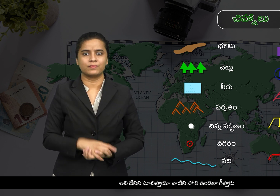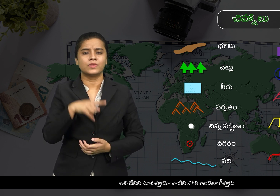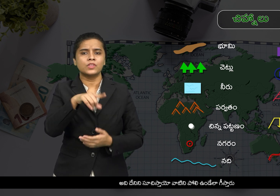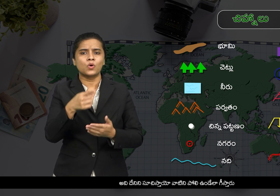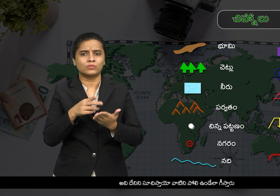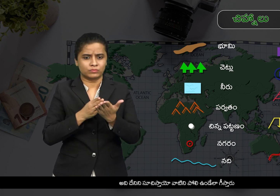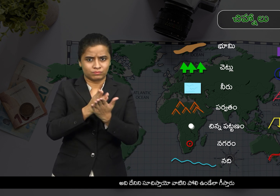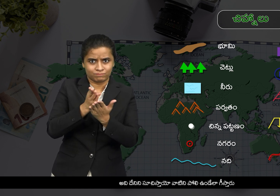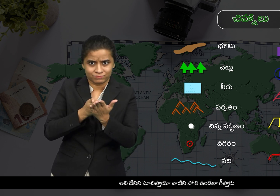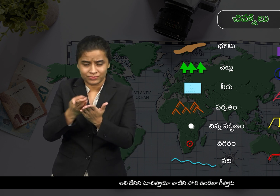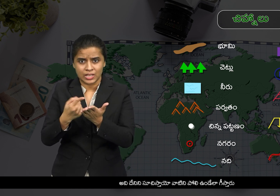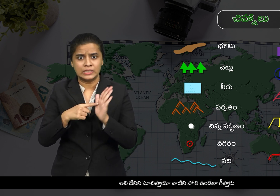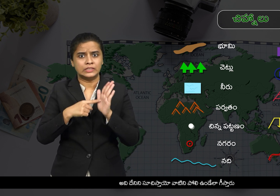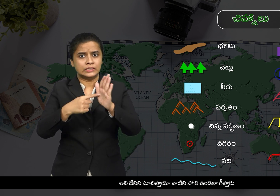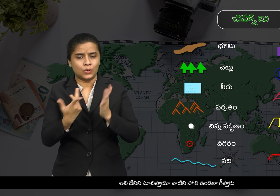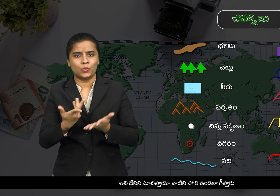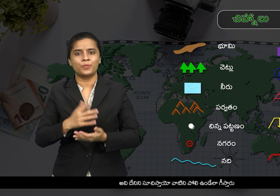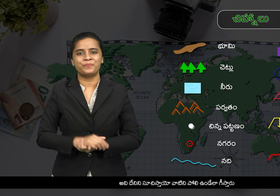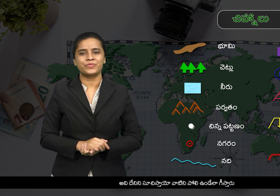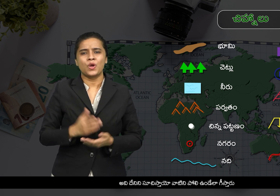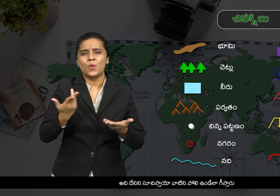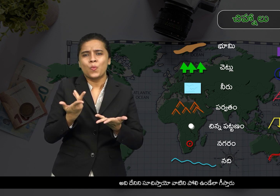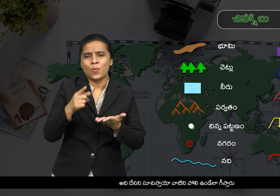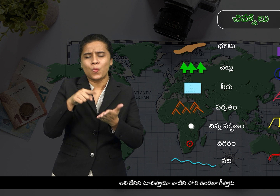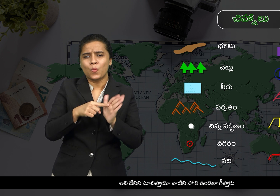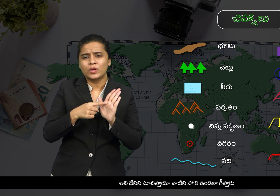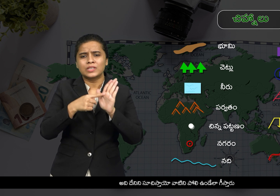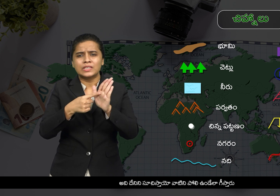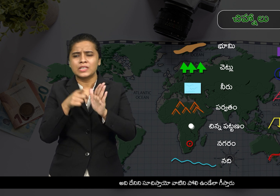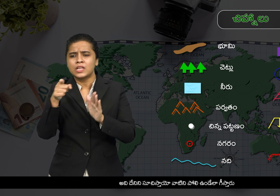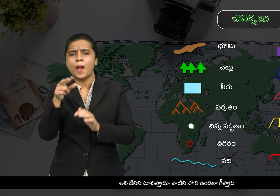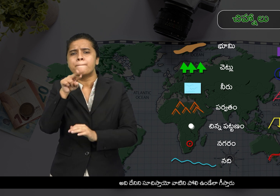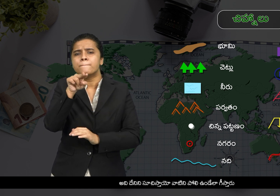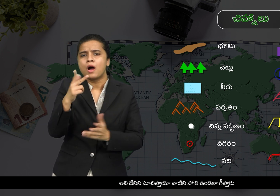అవి దేనిని సూచిస్తాయో వాటిని పోలి ఉండేలా గీస్తారు.